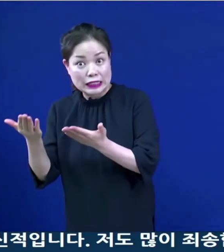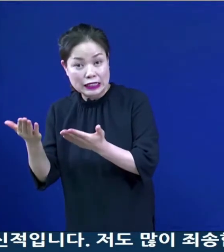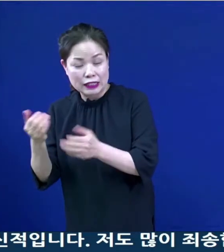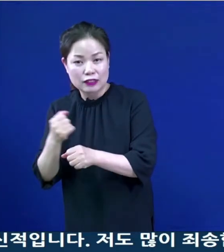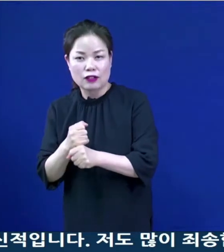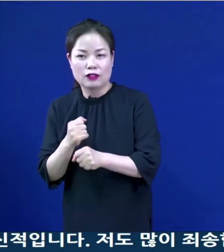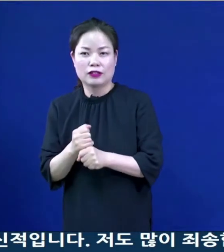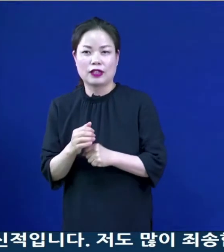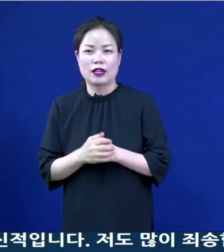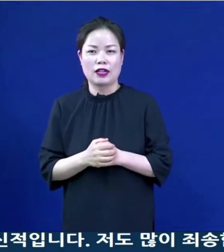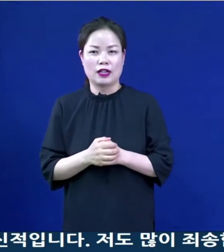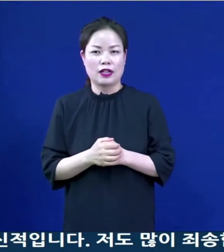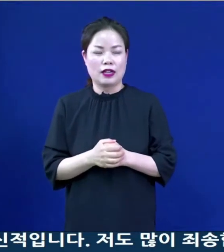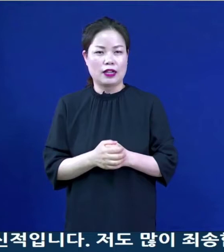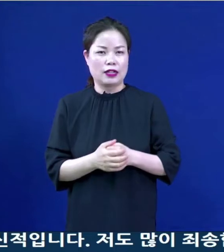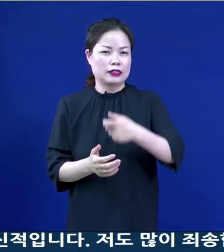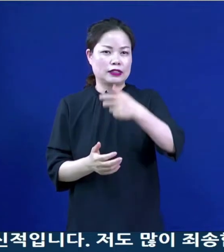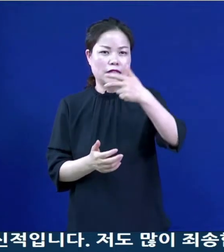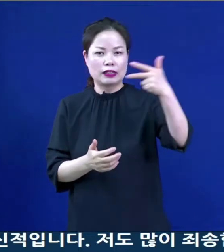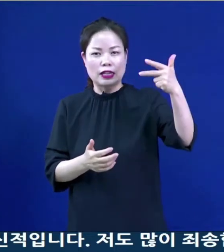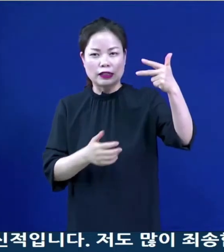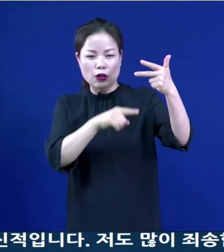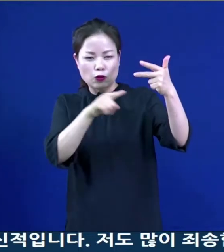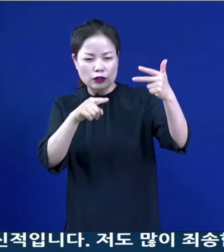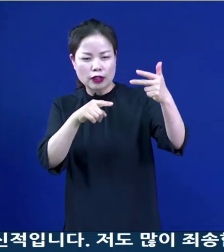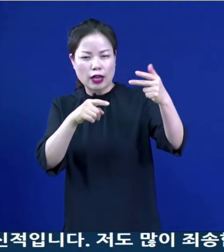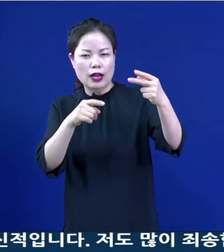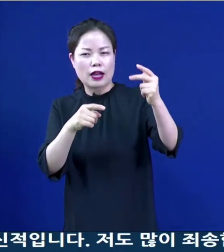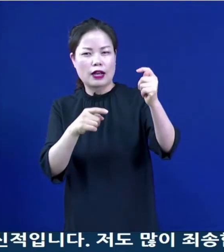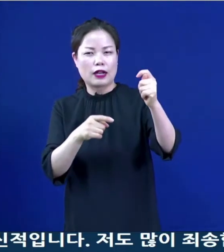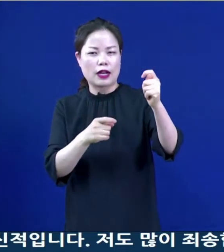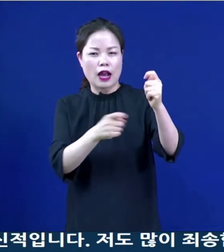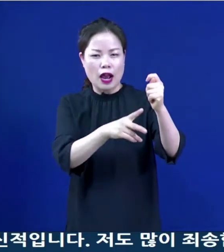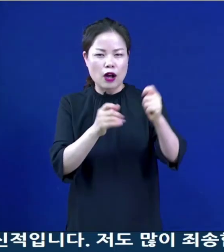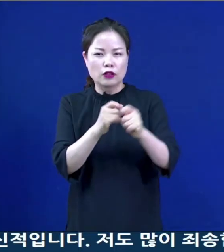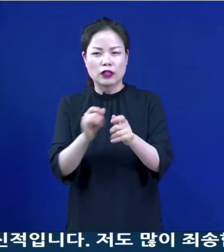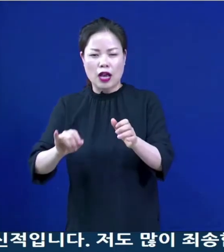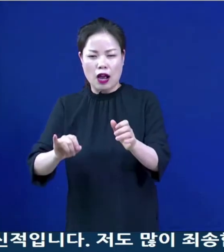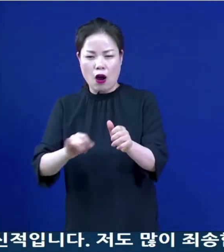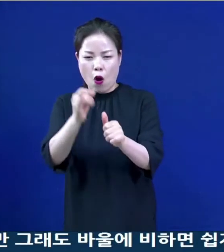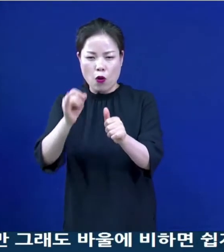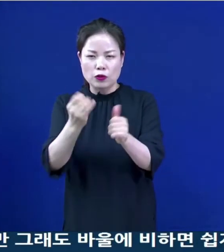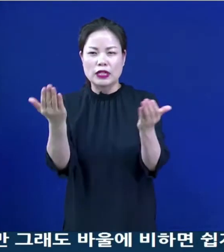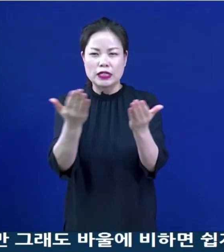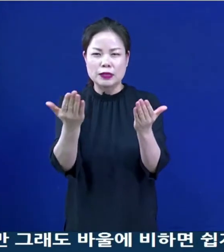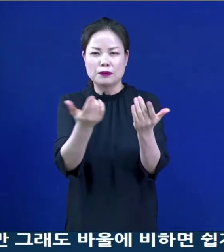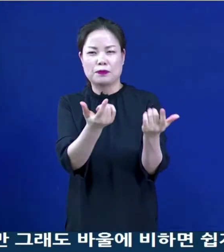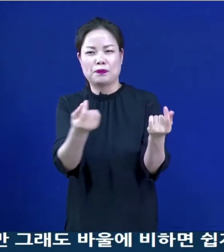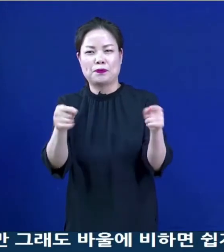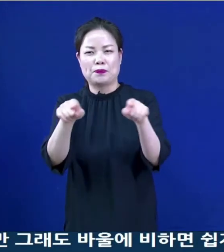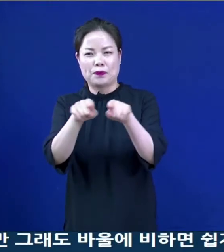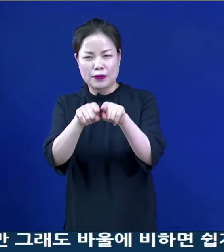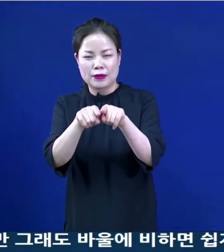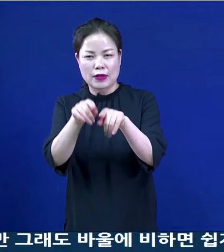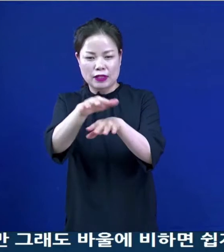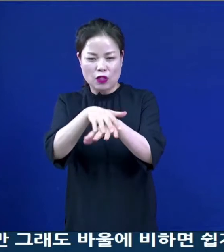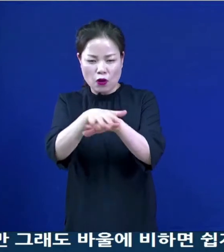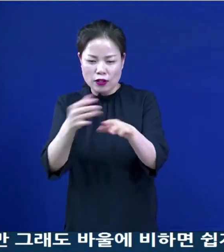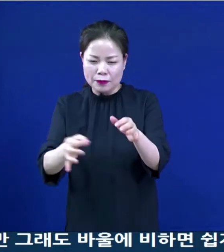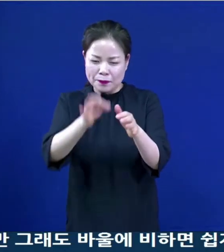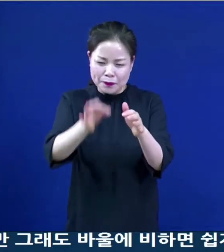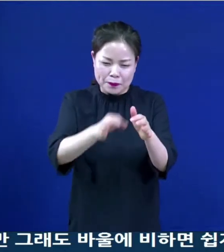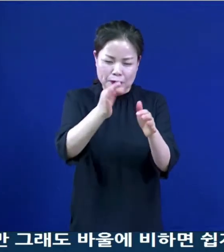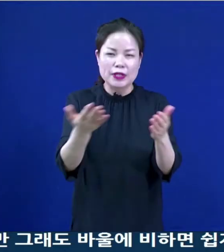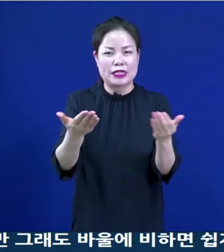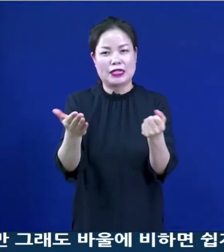특별히 데살로니가, 고린도, 에베소 이런 데서는요 브리스길라, 아굴라하고 또 이게 업이 같아 그래가지고 동업으로 아침 일찍부터